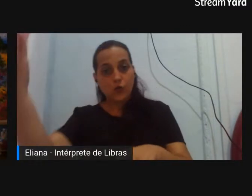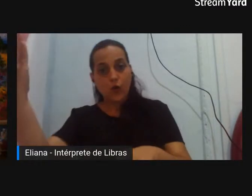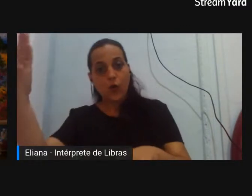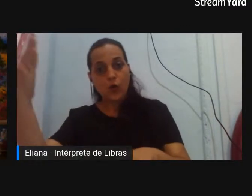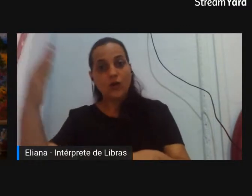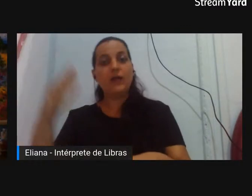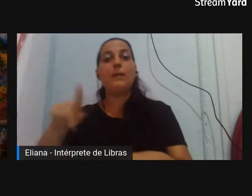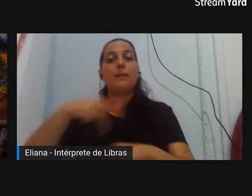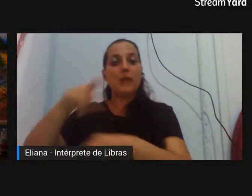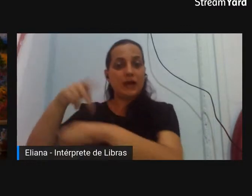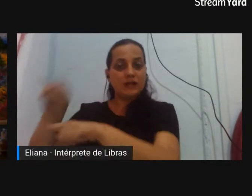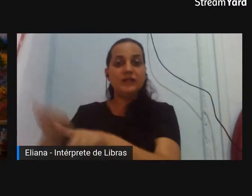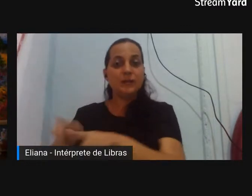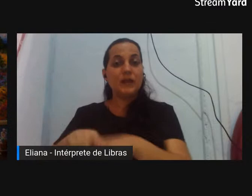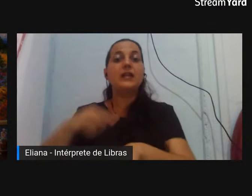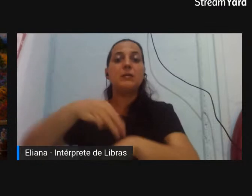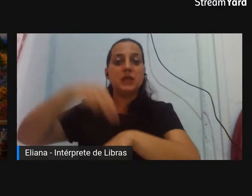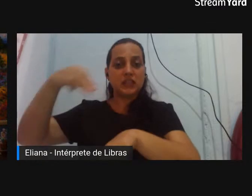mais,